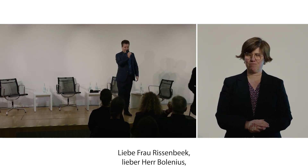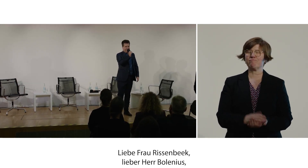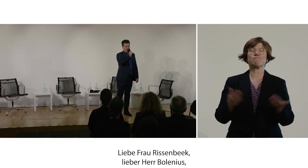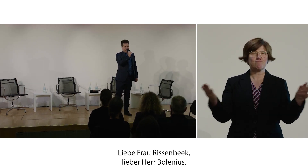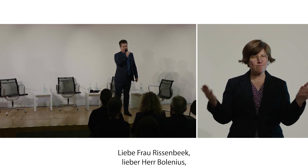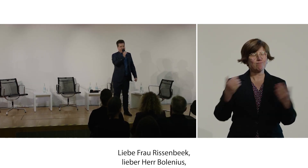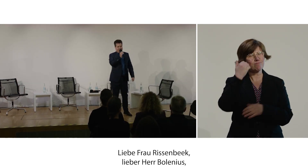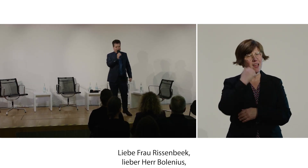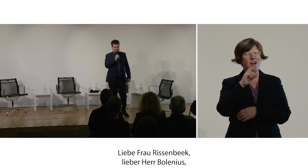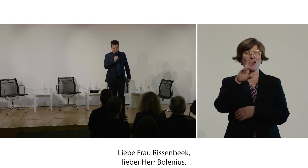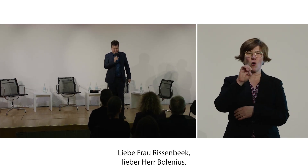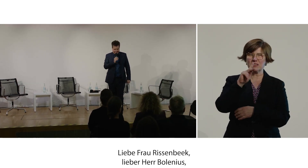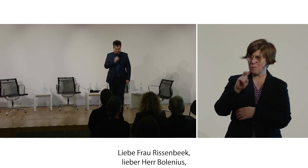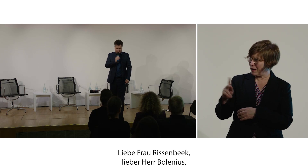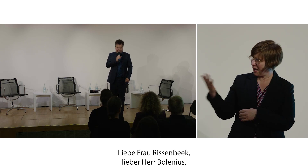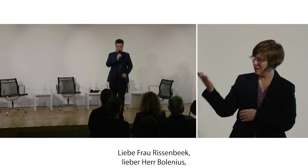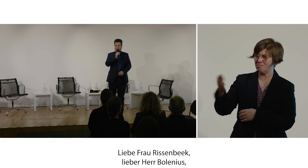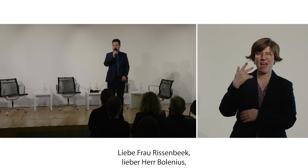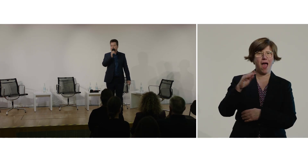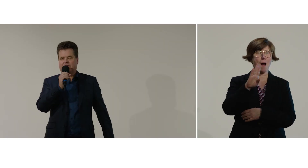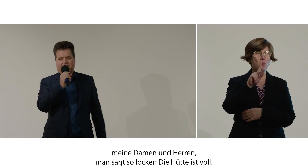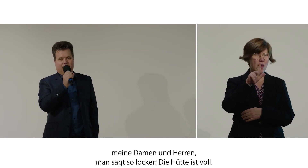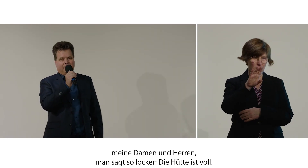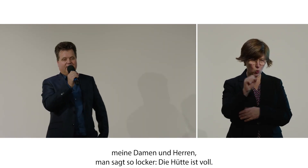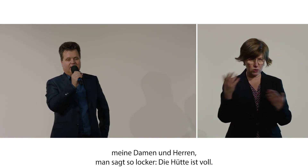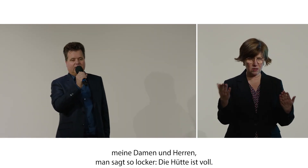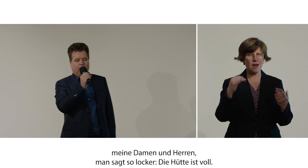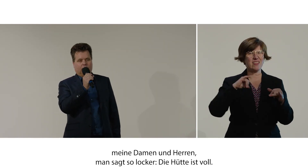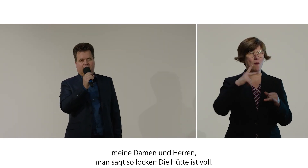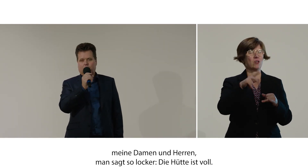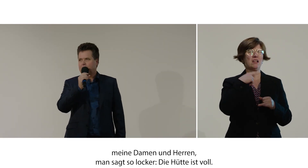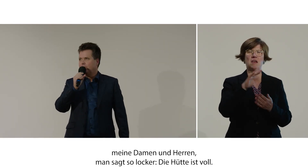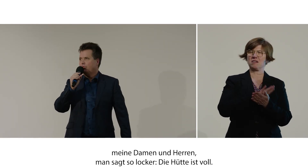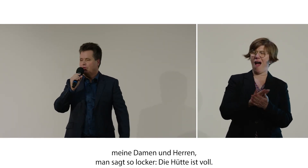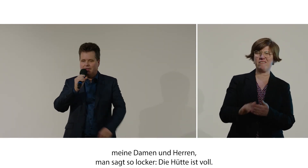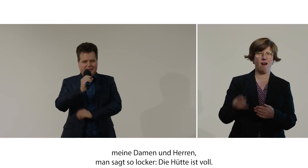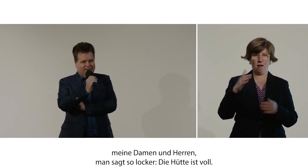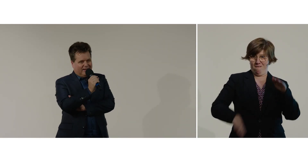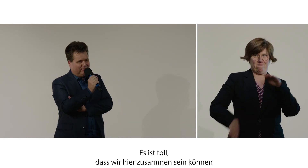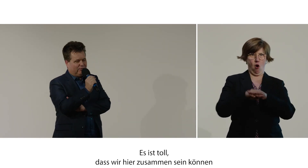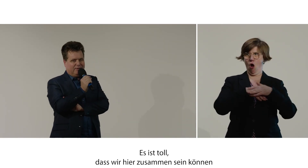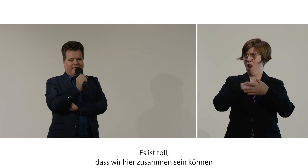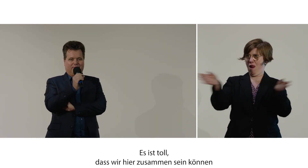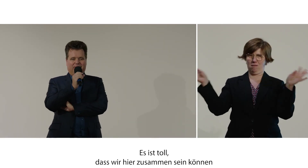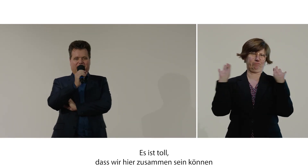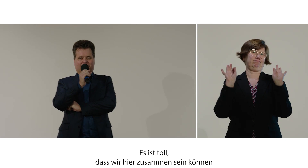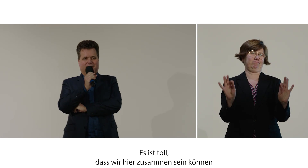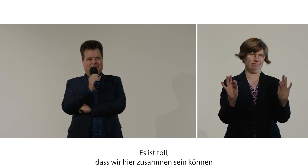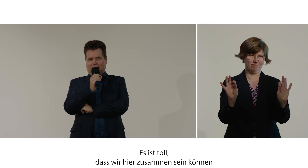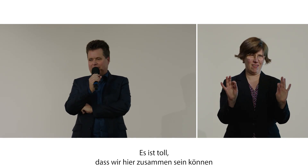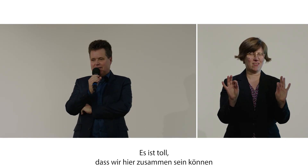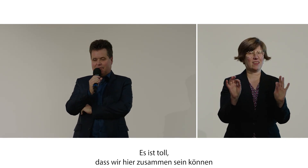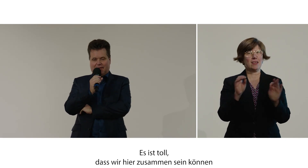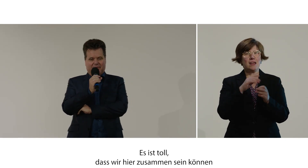Ja, liebe Frau Riesenbeck, lieber Herr Bolenius, meine Damen und Herren, man sagt das so locker, die Hütte ist voll. Es ist toll, dass wir wieder